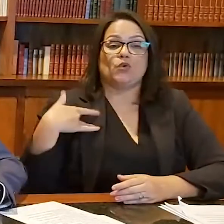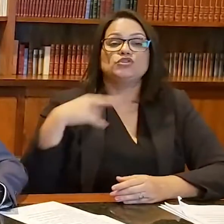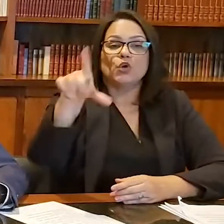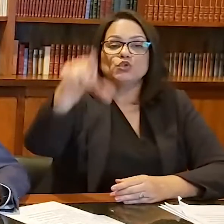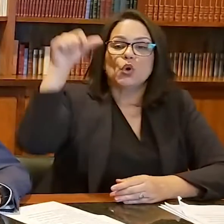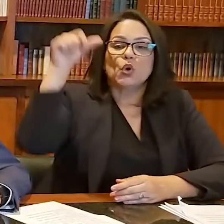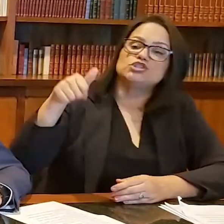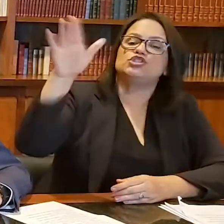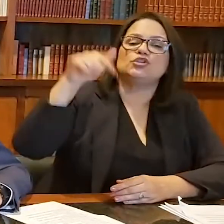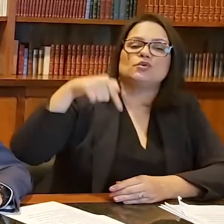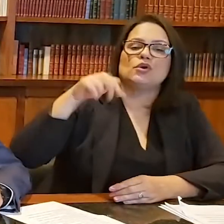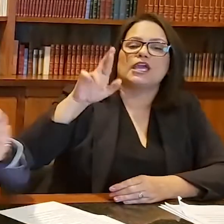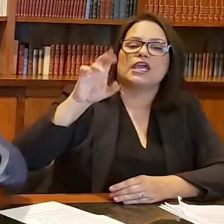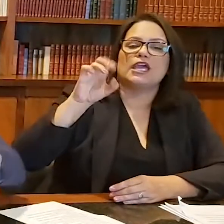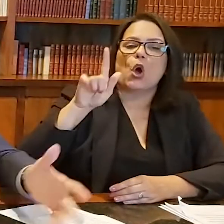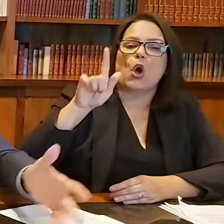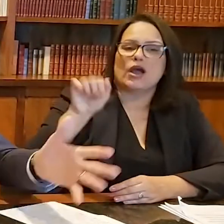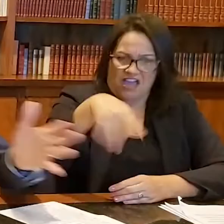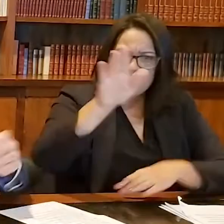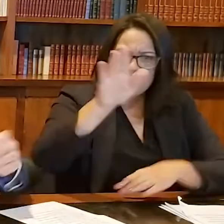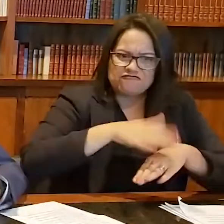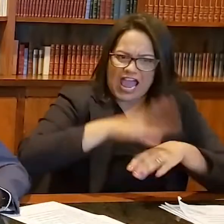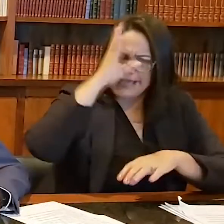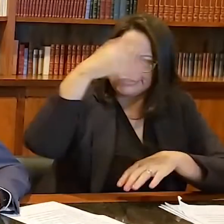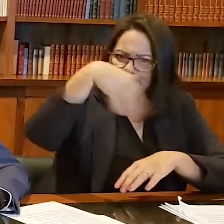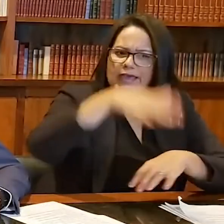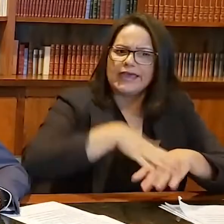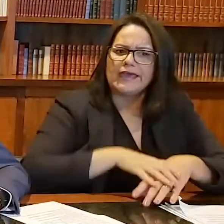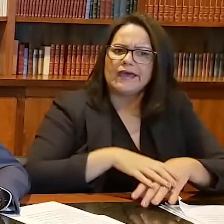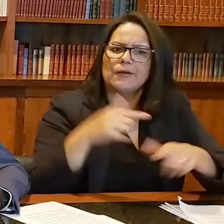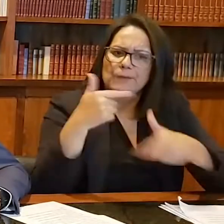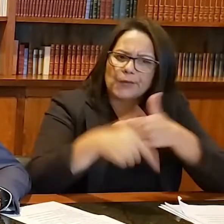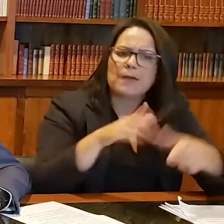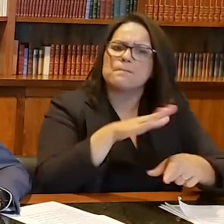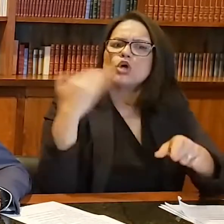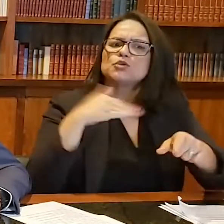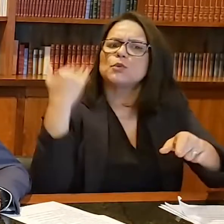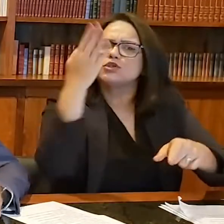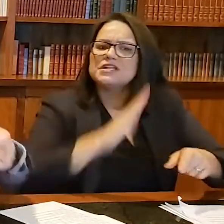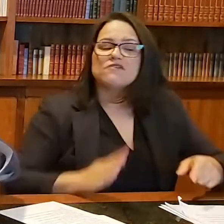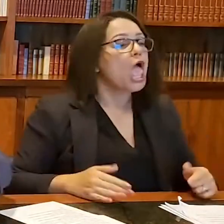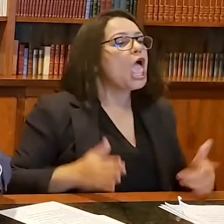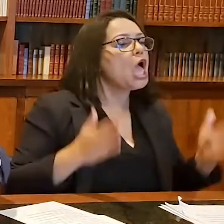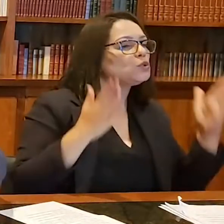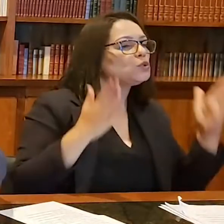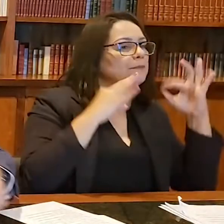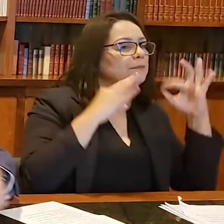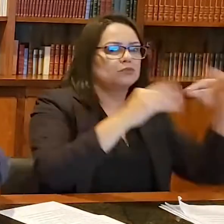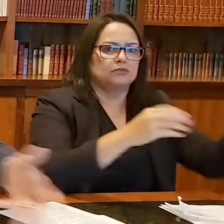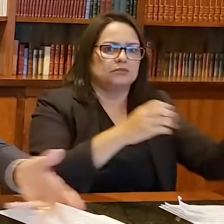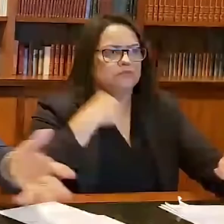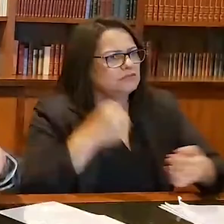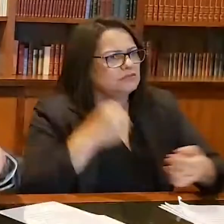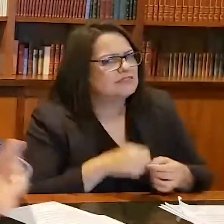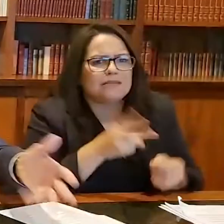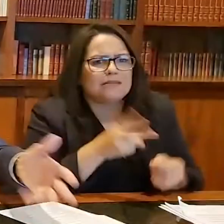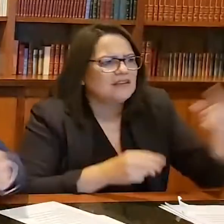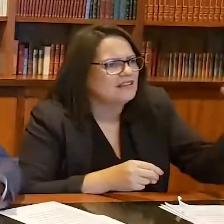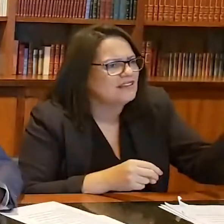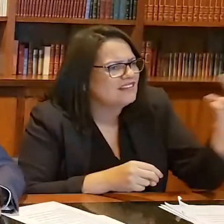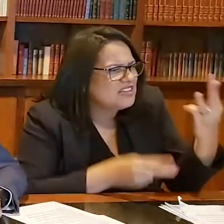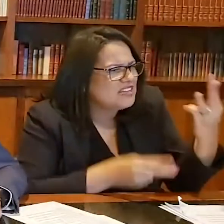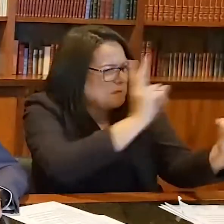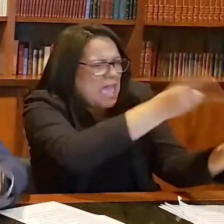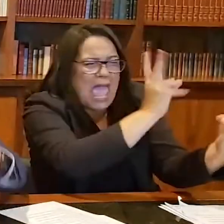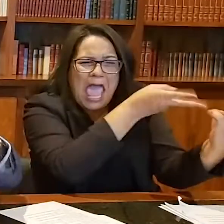no lugar do Queiroga. E vai resolver o problema das mortes no Brasil. São os mesmos de sempre, três ou quatro ali, os mesmos de